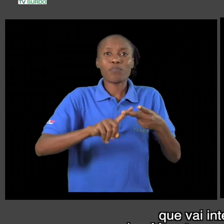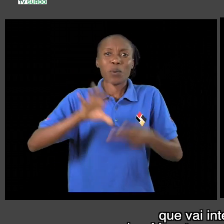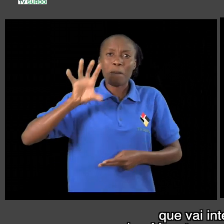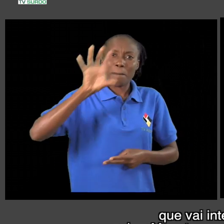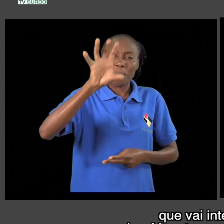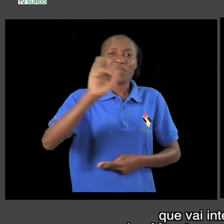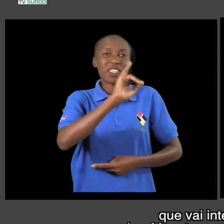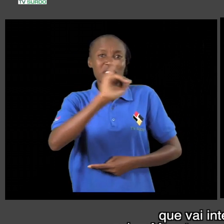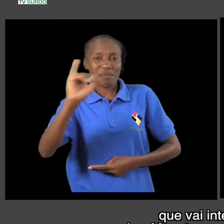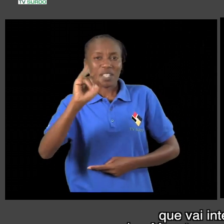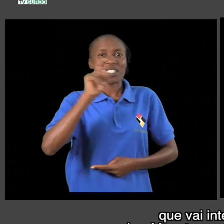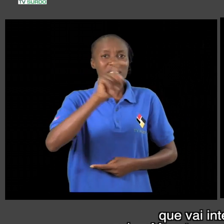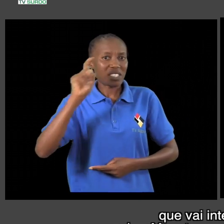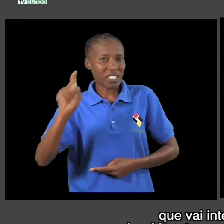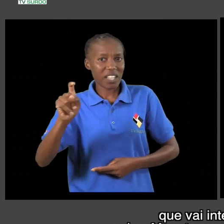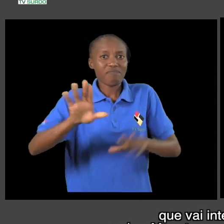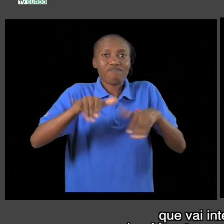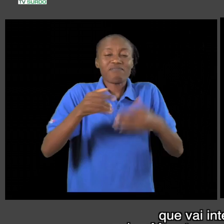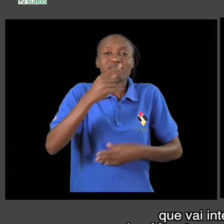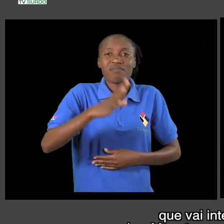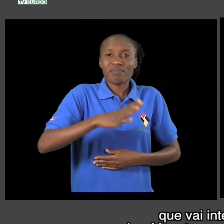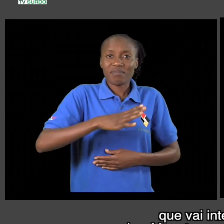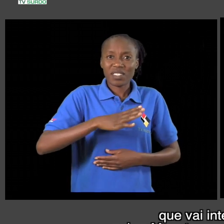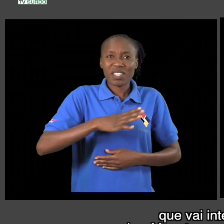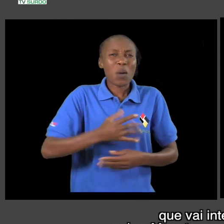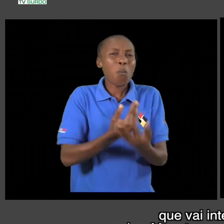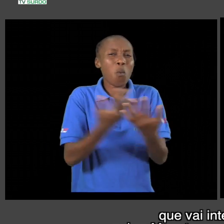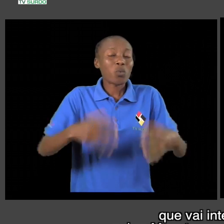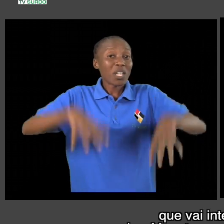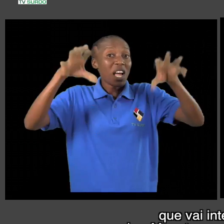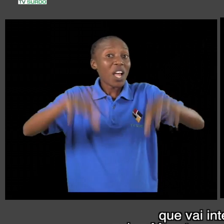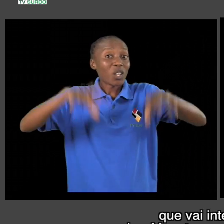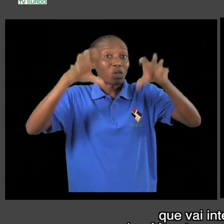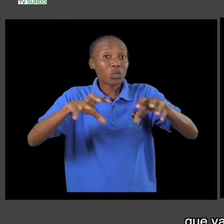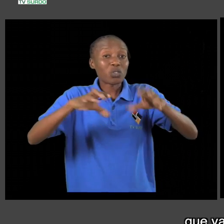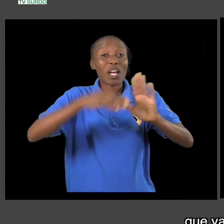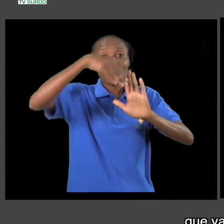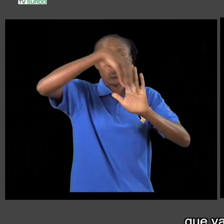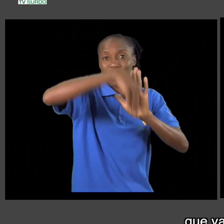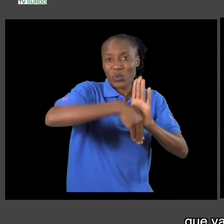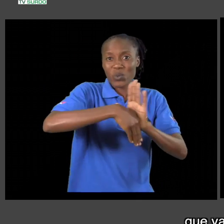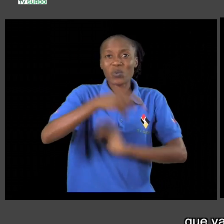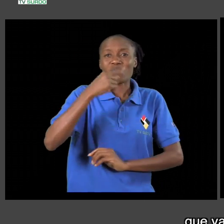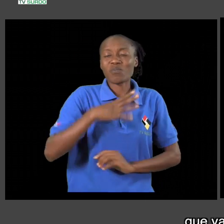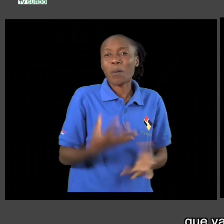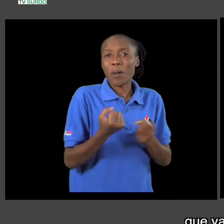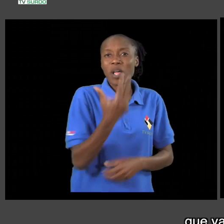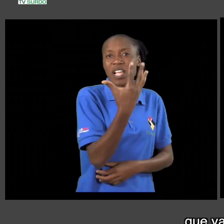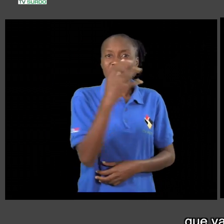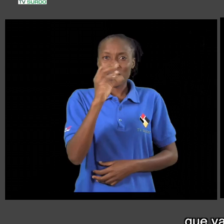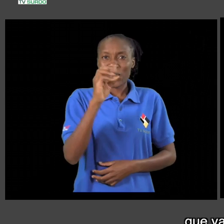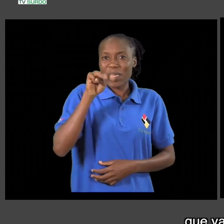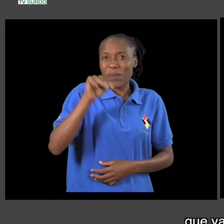intensificar-se exatamente sobre Maputo, província sul de Gaza e sul de Inhambane, que vai originar muita